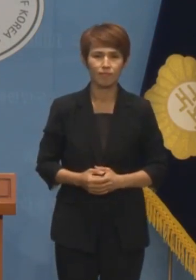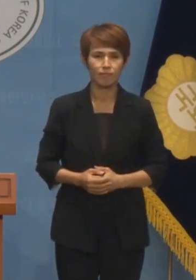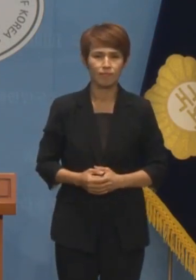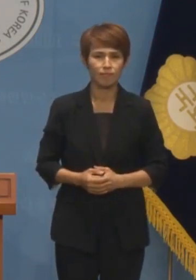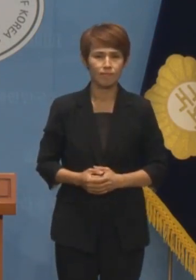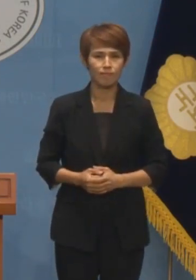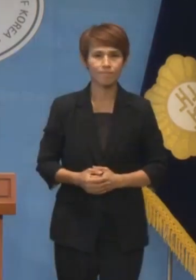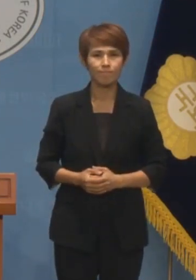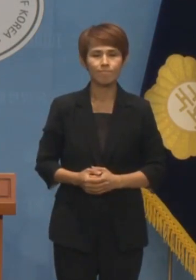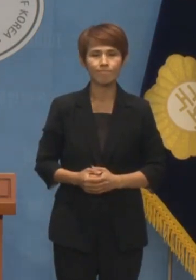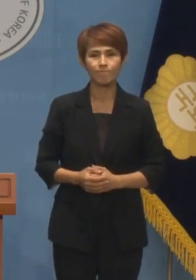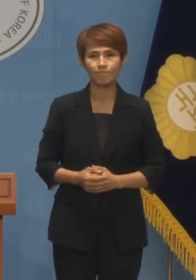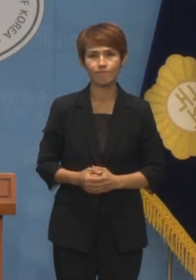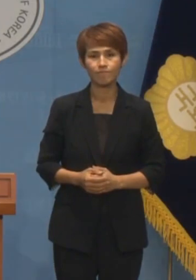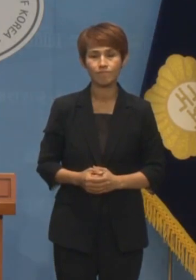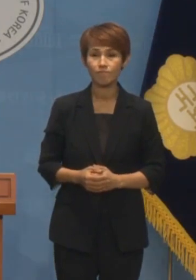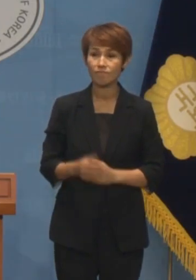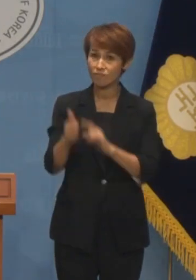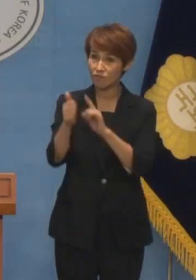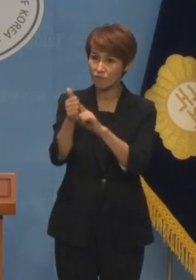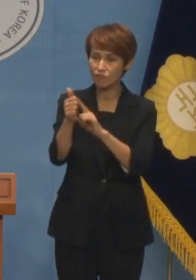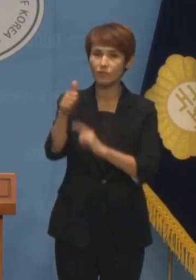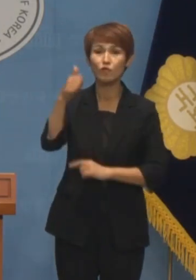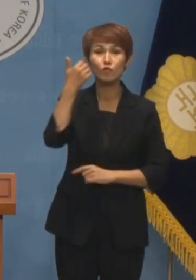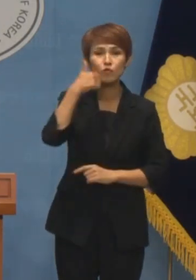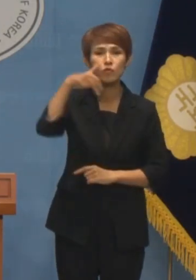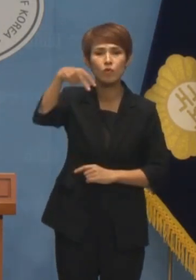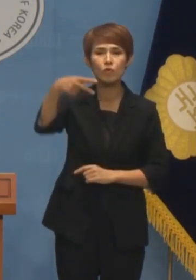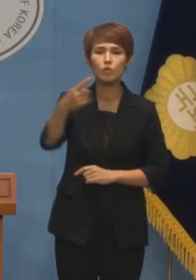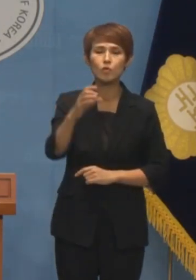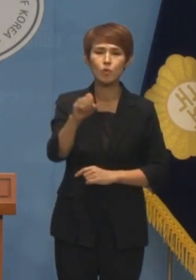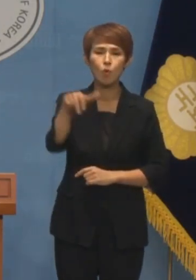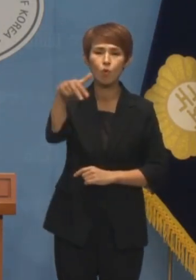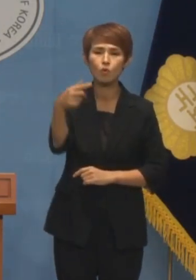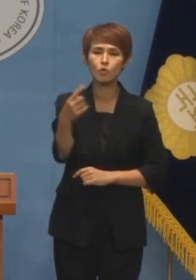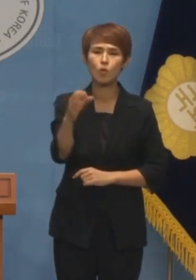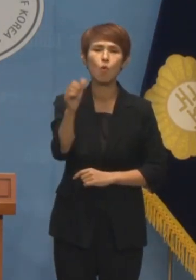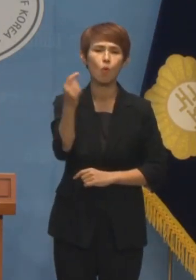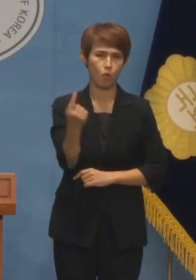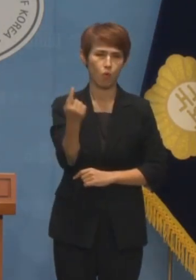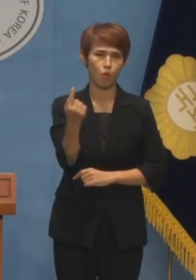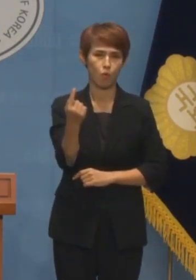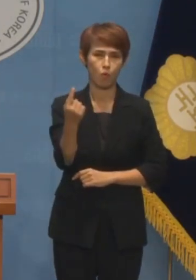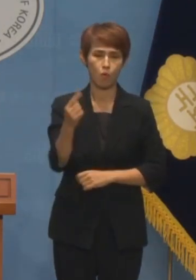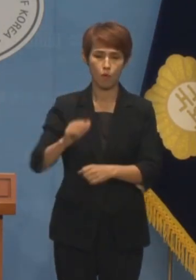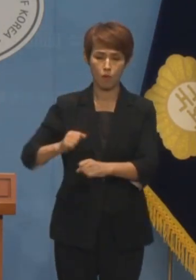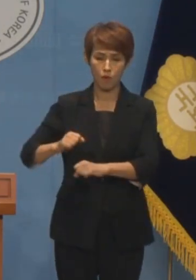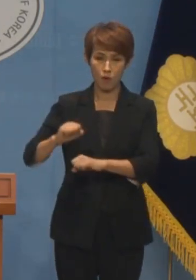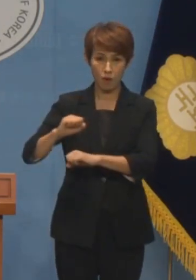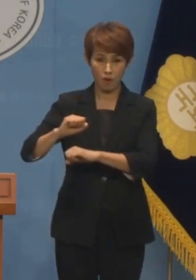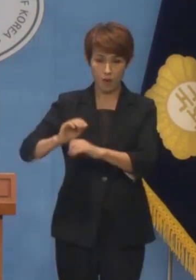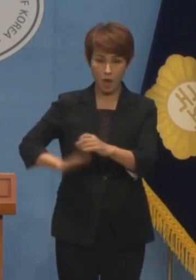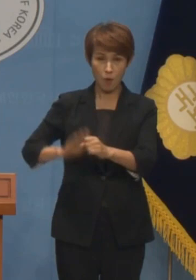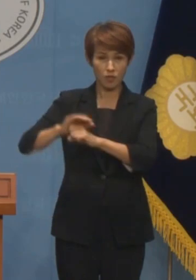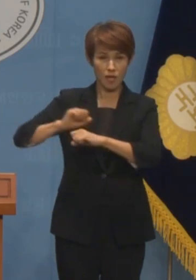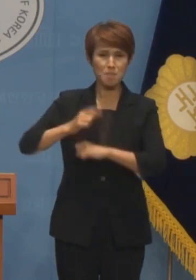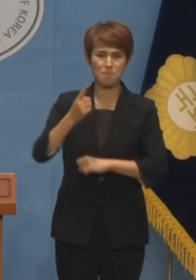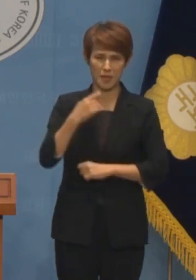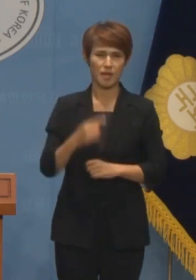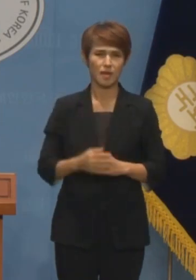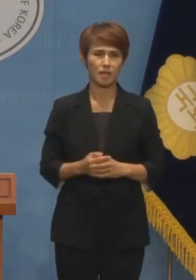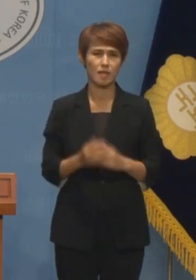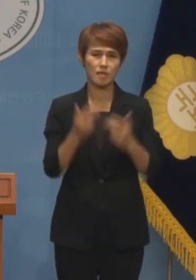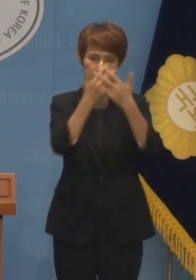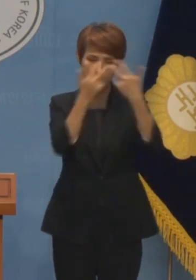있을 겁니다. 이 사람이 송종호라는 사람입니다. 이 사람도 해병대 병 출신이고 이재명 팬클럽 발기인이고 그리고